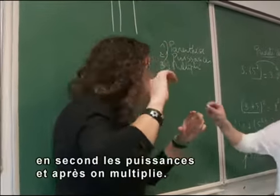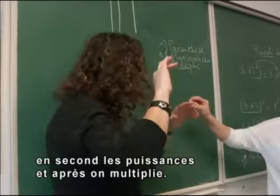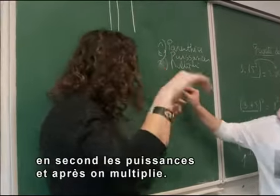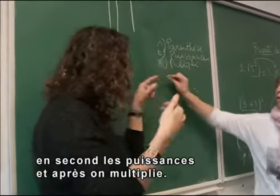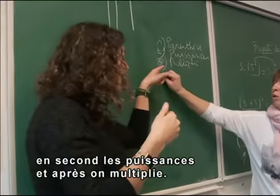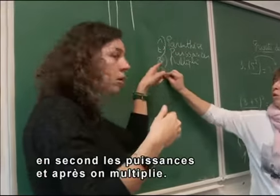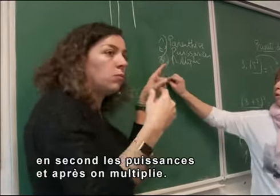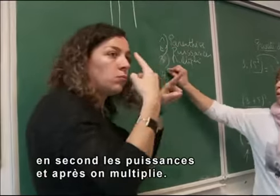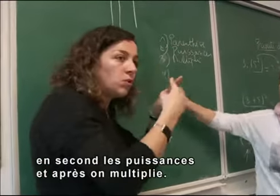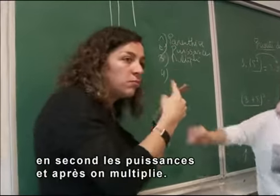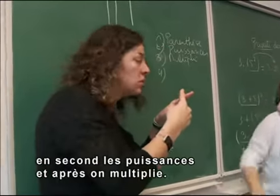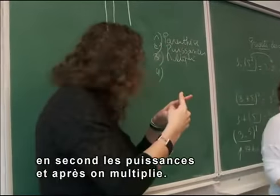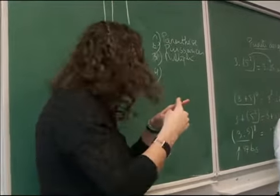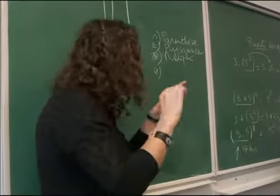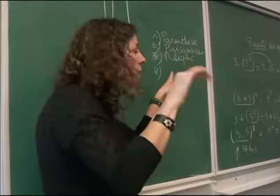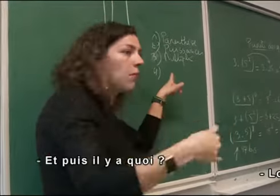termine toujours